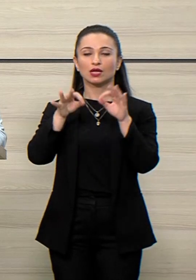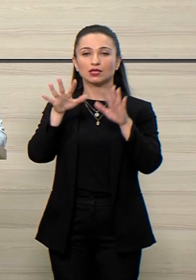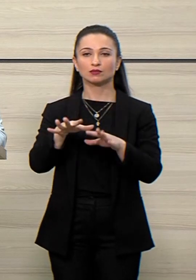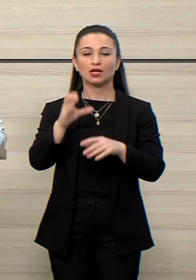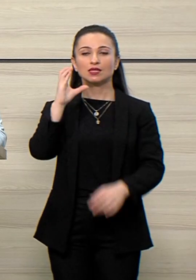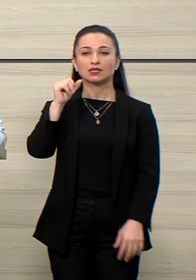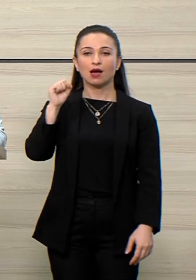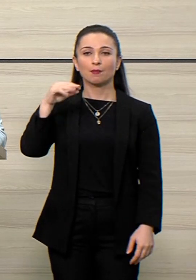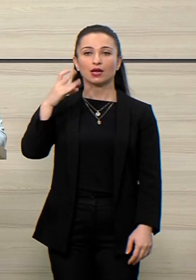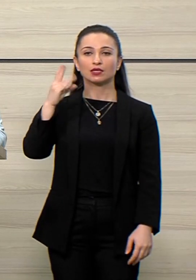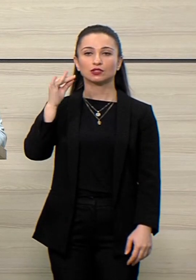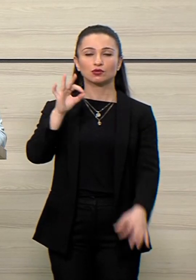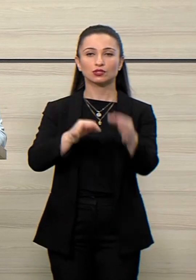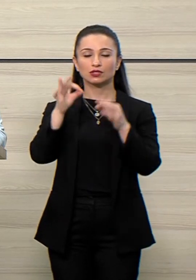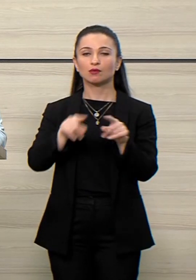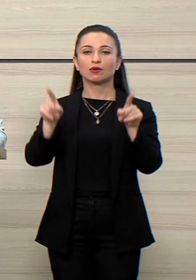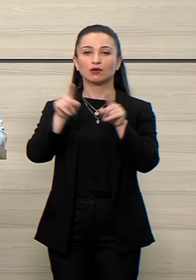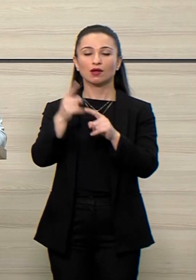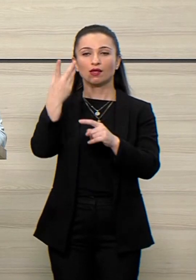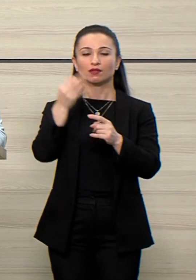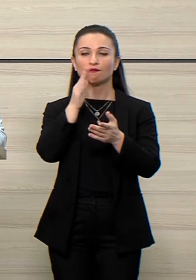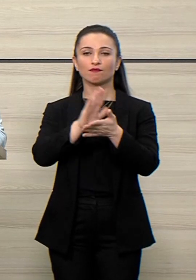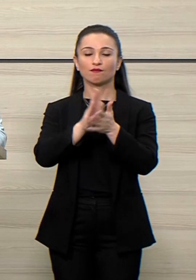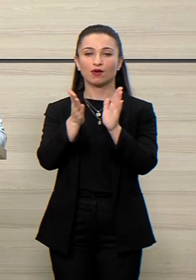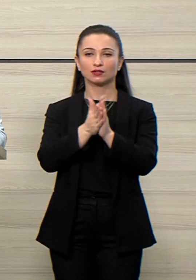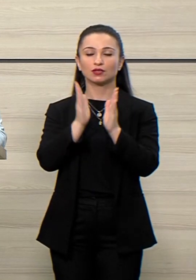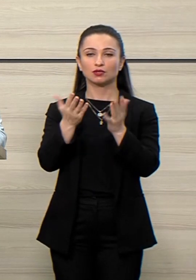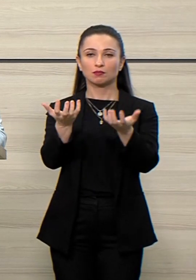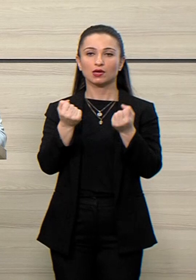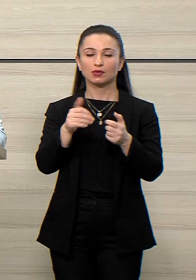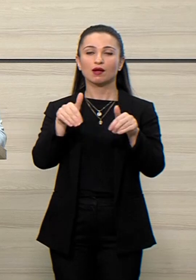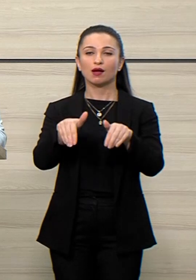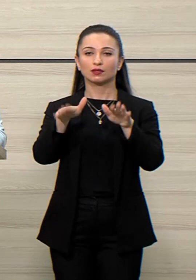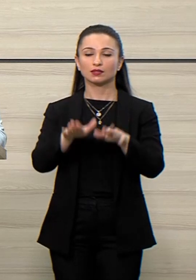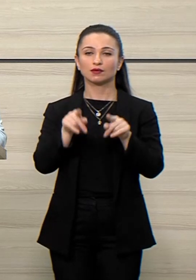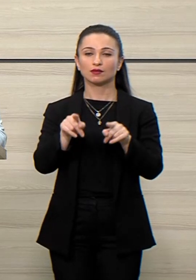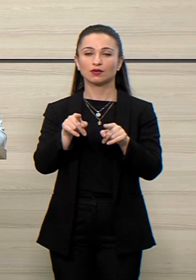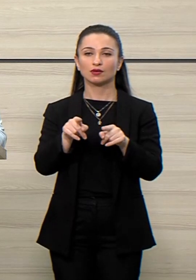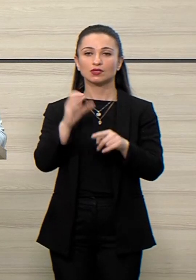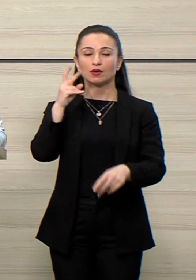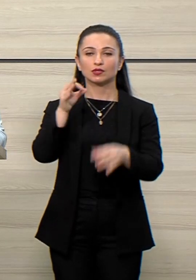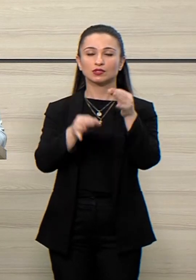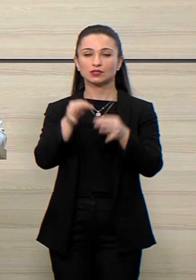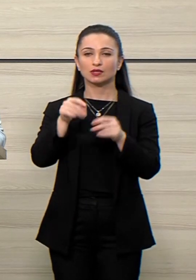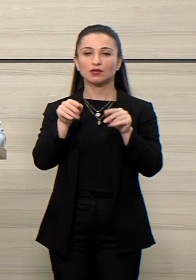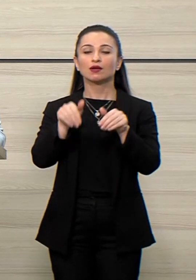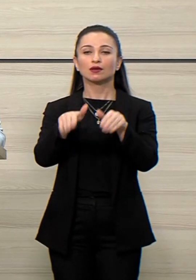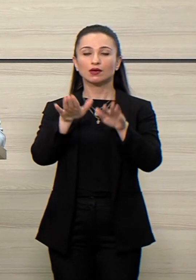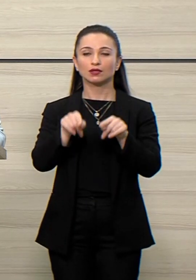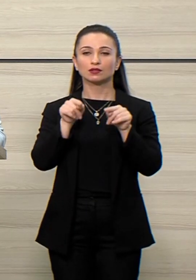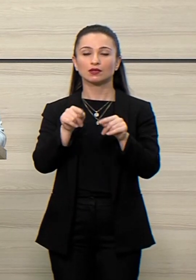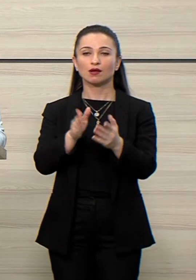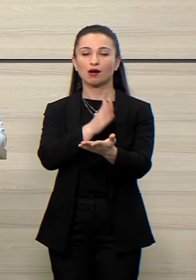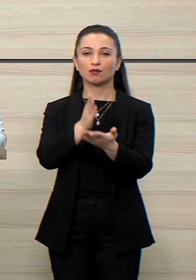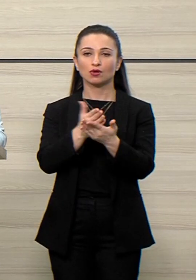ხოლო სააპელაციო სასამართლო ასევე 1 დღის ვადაში იღებს გადაწყვეტილებას. სააპელაციო სასამართლოს